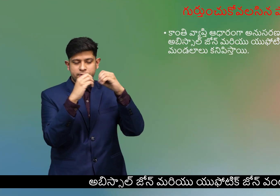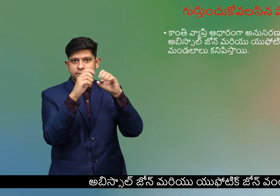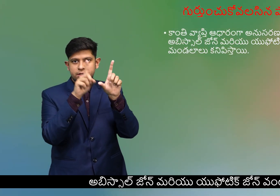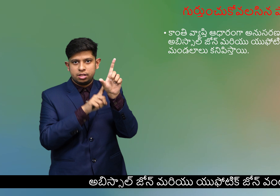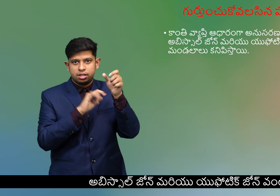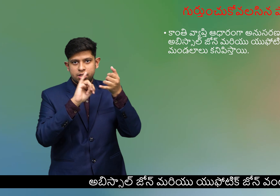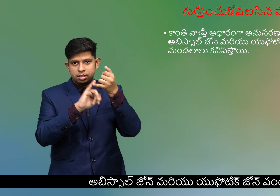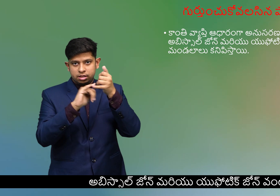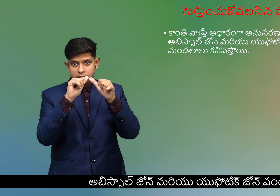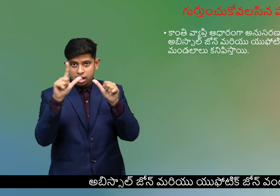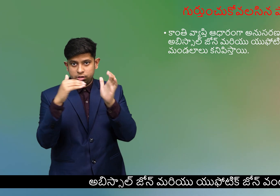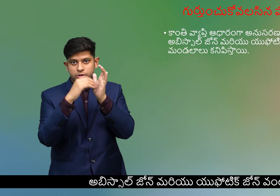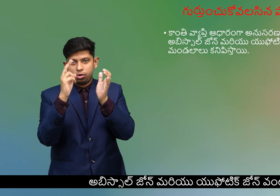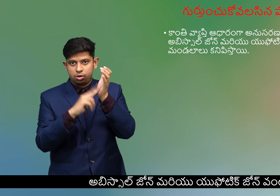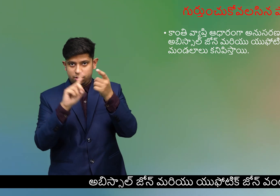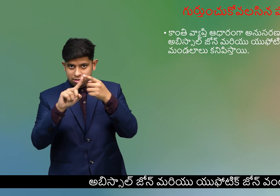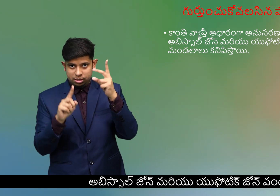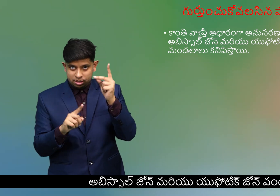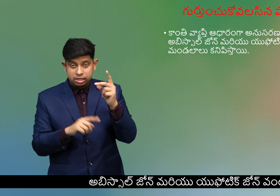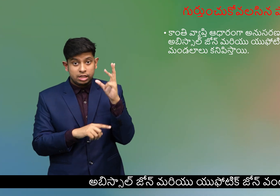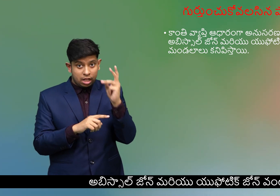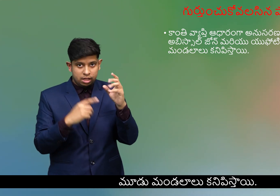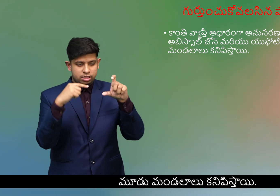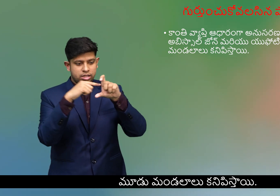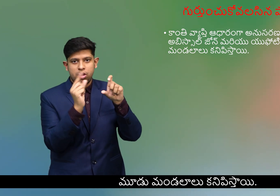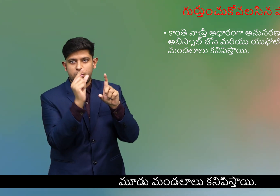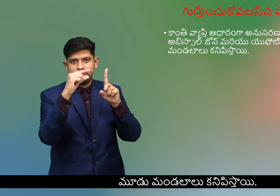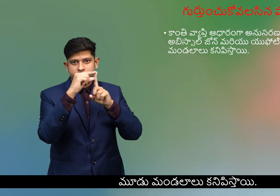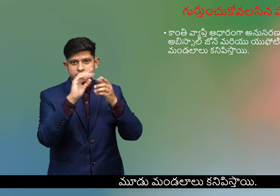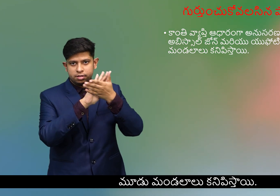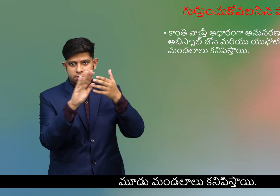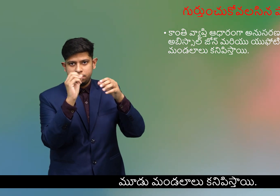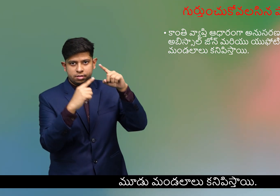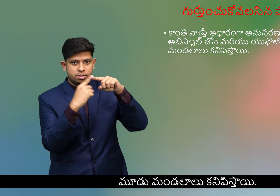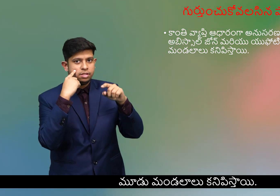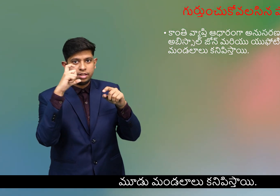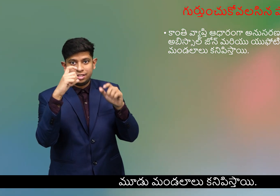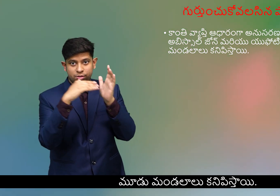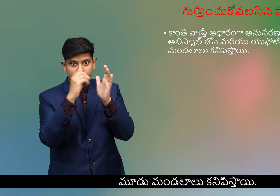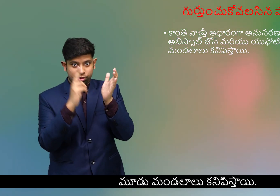3 మండలాలు కనిపిస్తాయి.